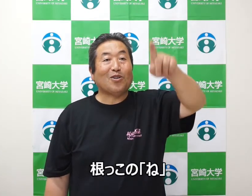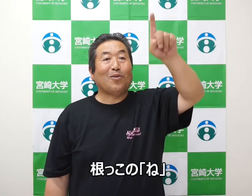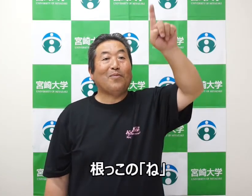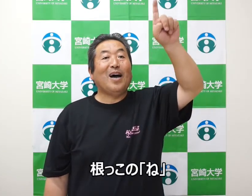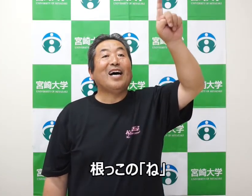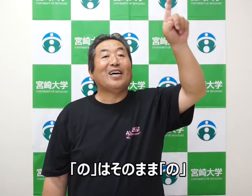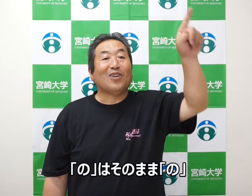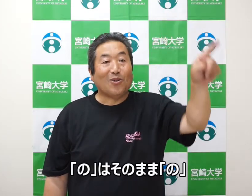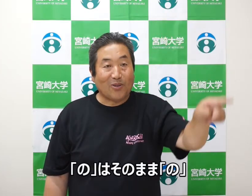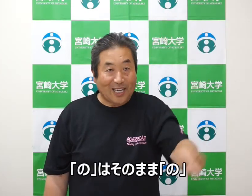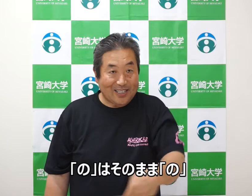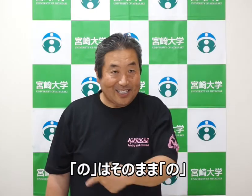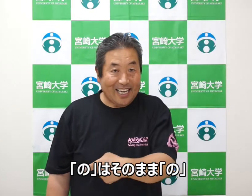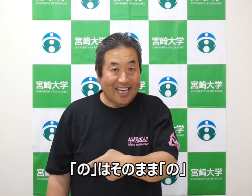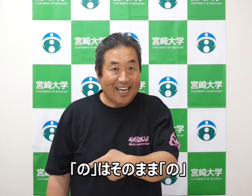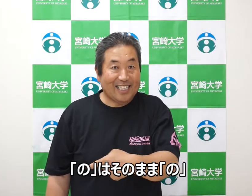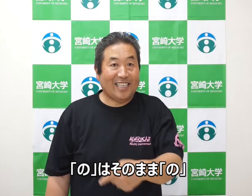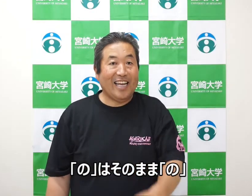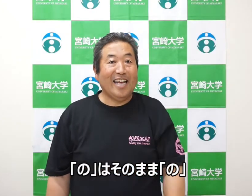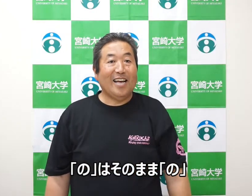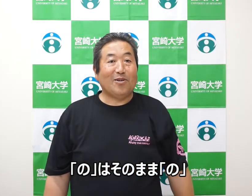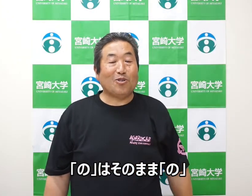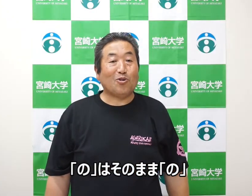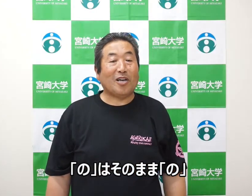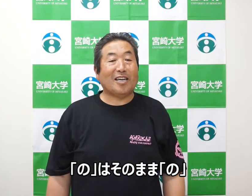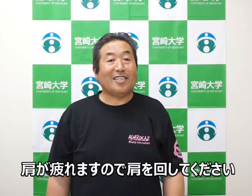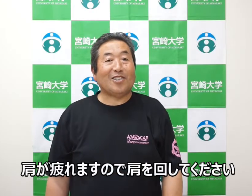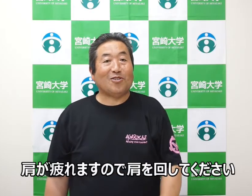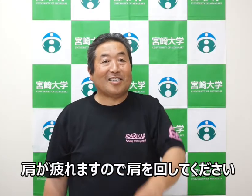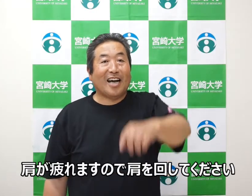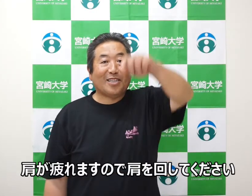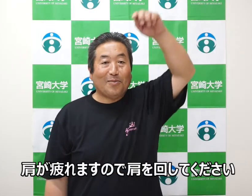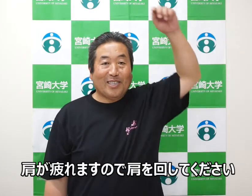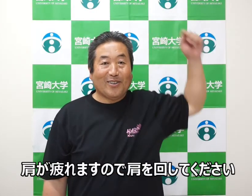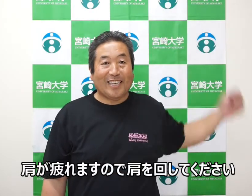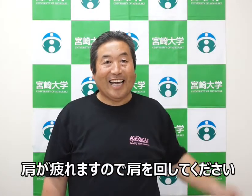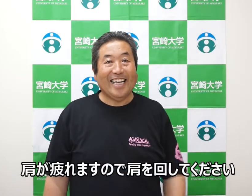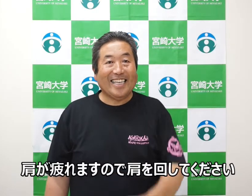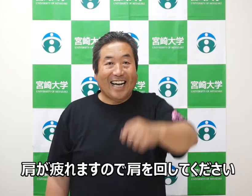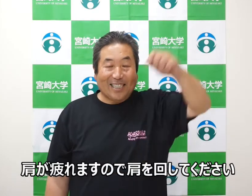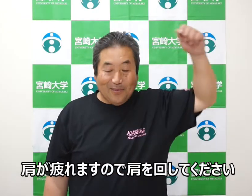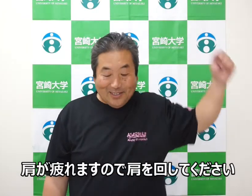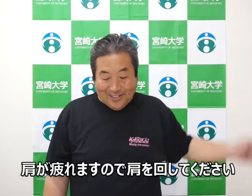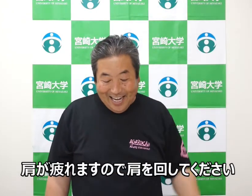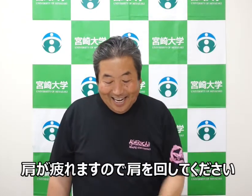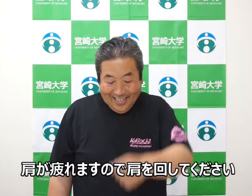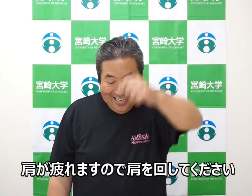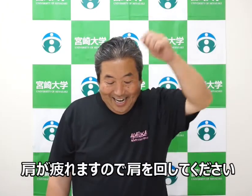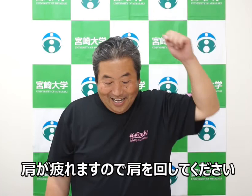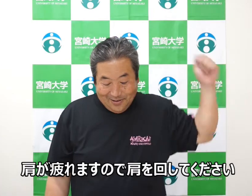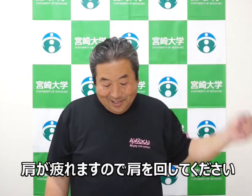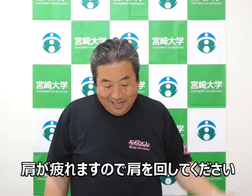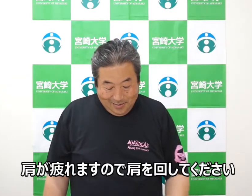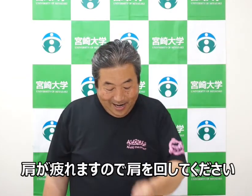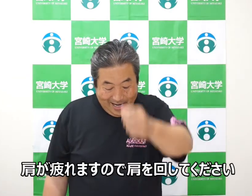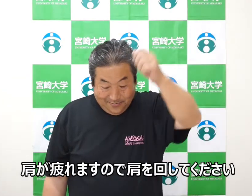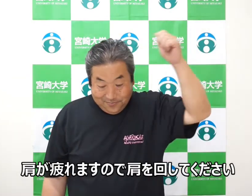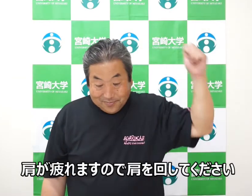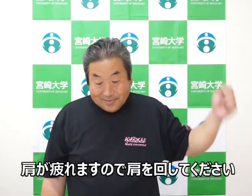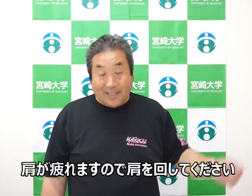ままので書いてください。いいですね。お、そろそろ肩書いたでしょ。一回肩を回してください。一回肩を回してください。はい、今日次いきます。はい、